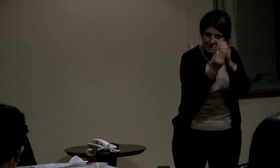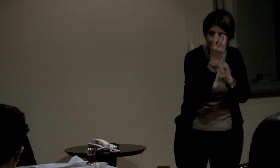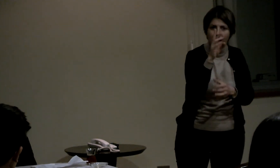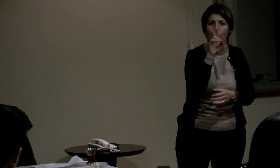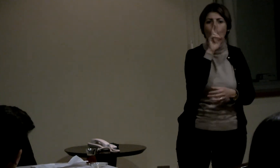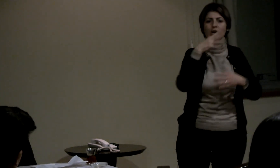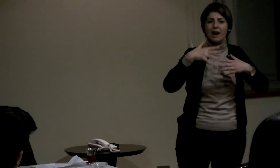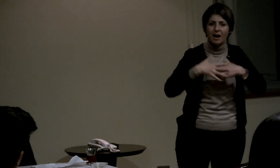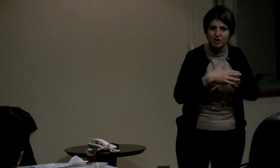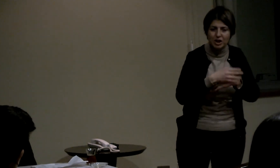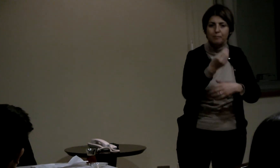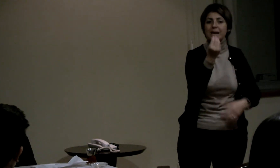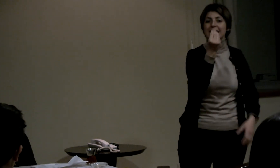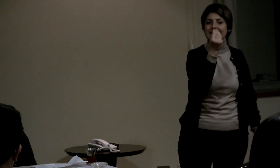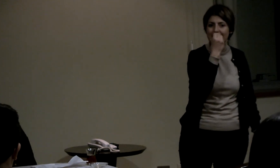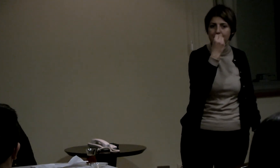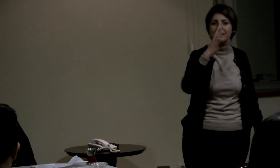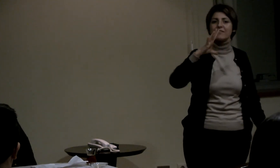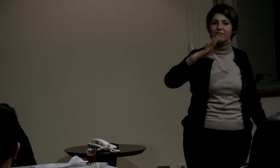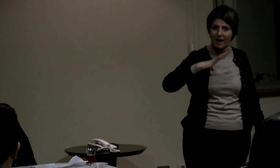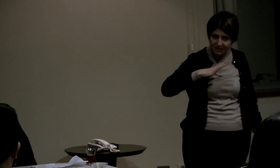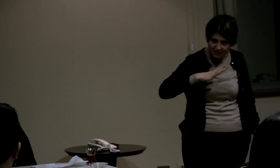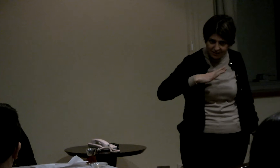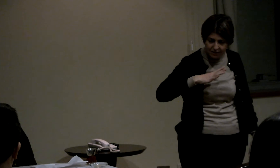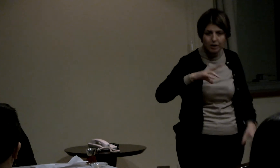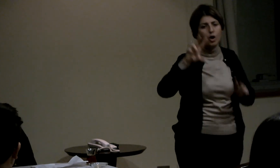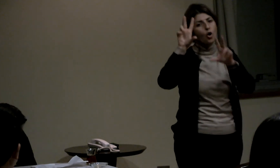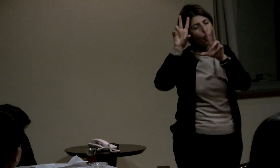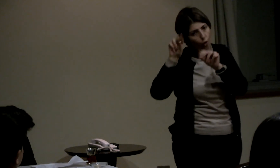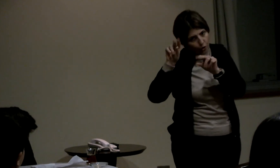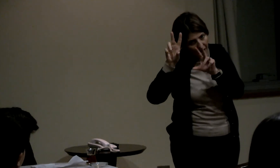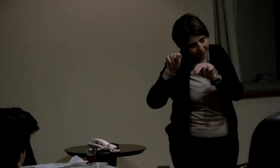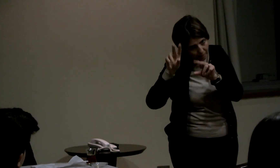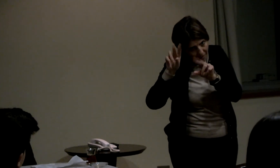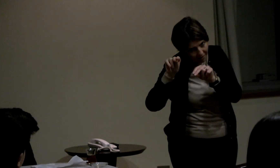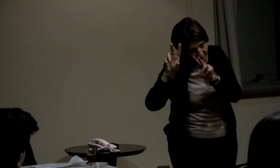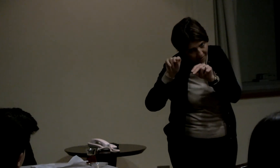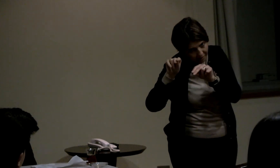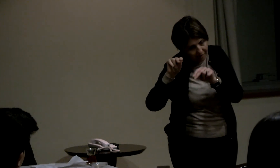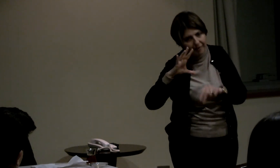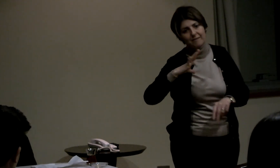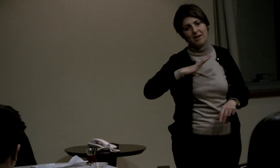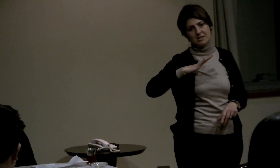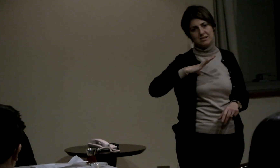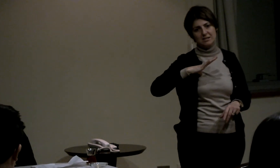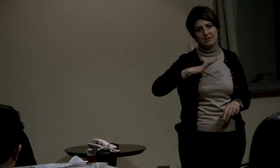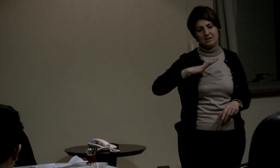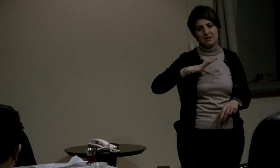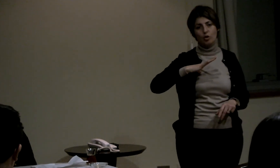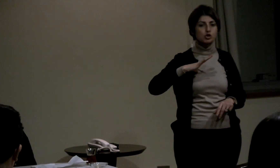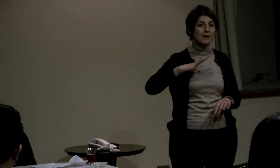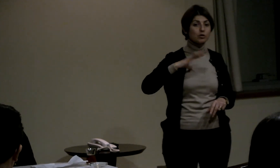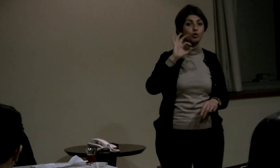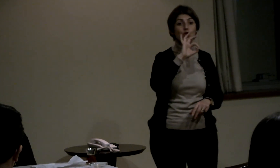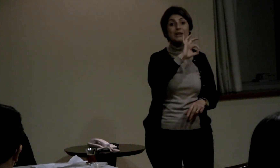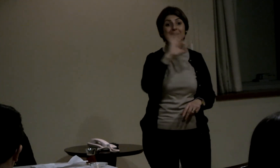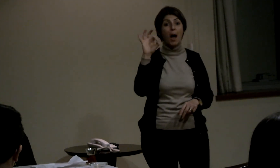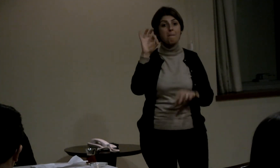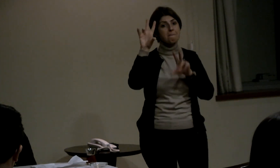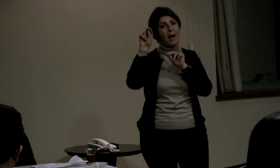Sabah, öğle, akşam yemek var. Konaklama var. O zaman ne oluyor? Tam